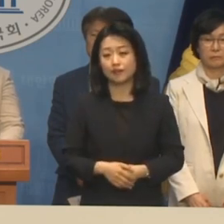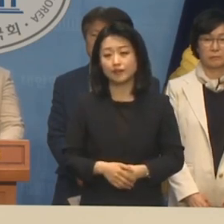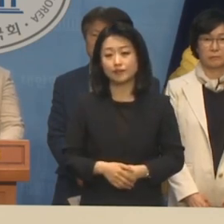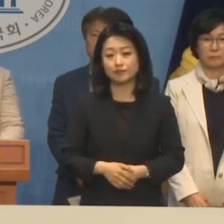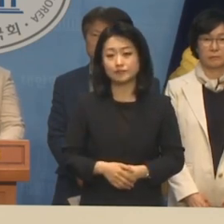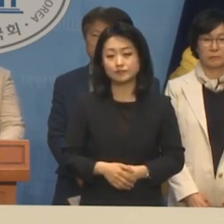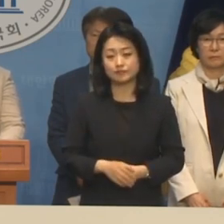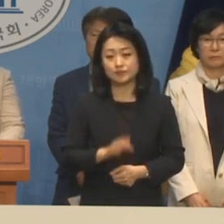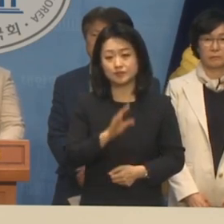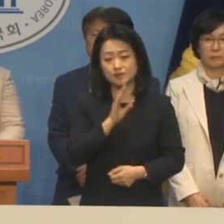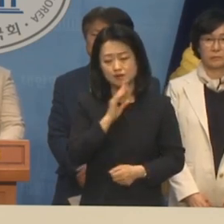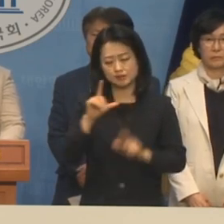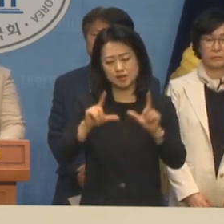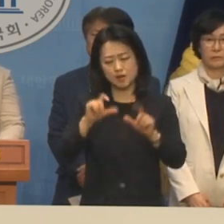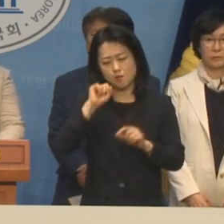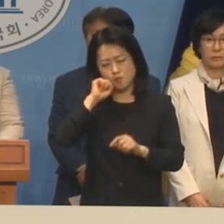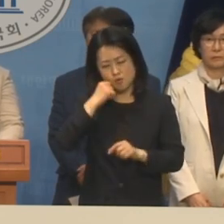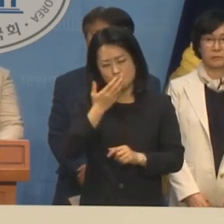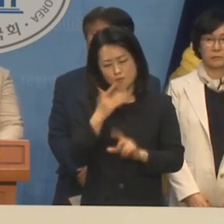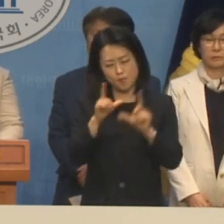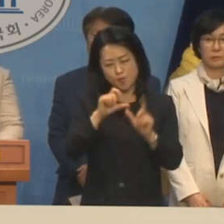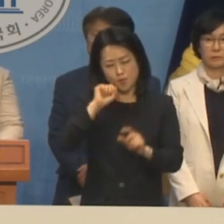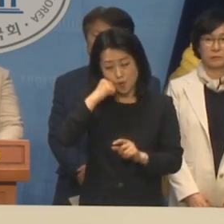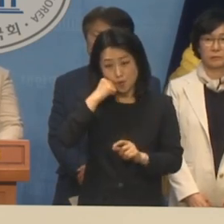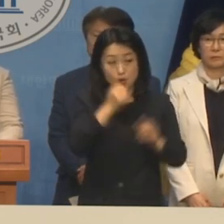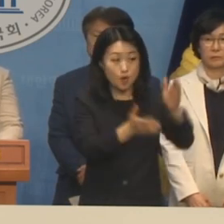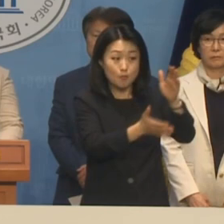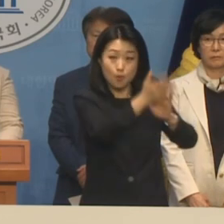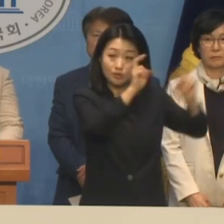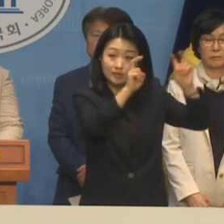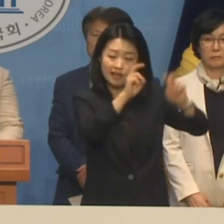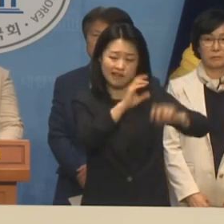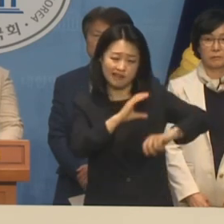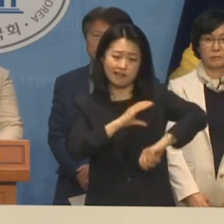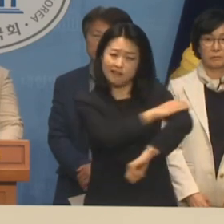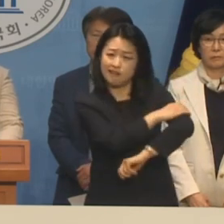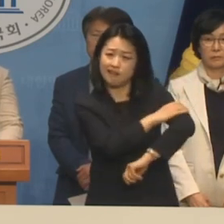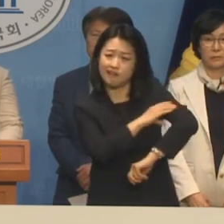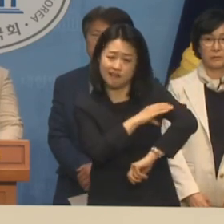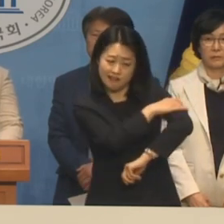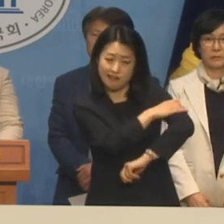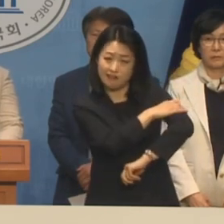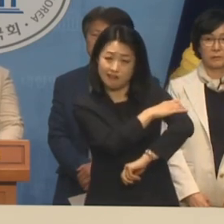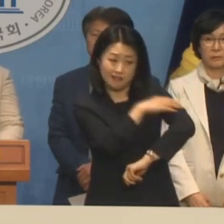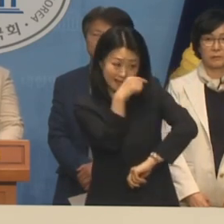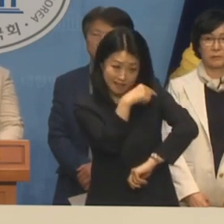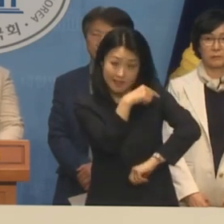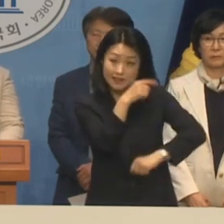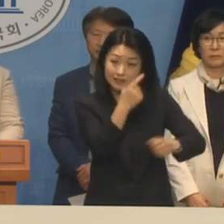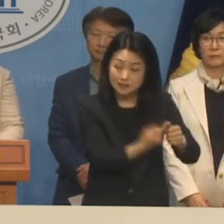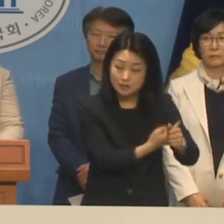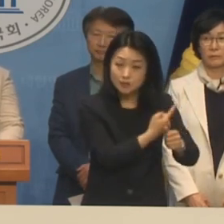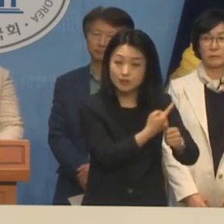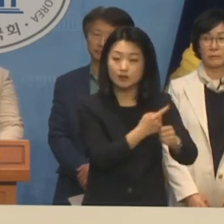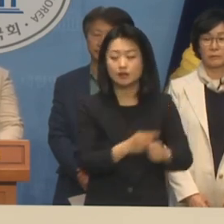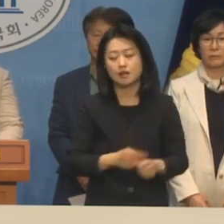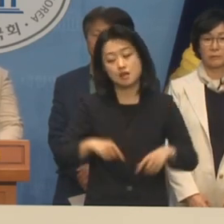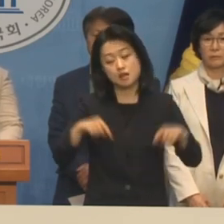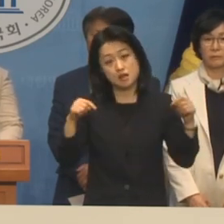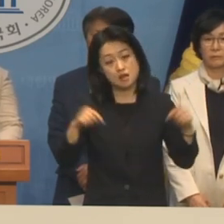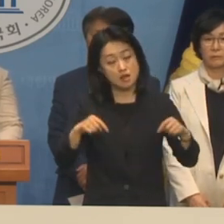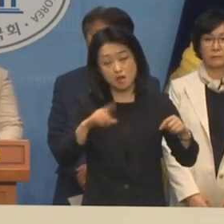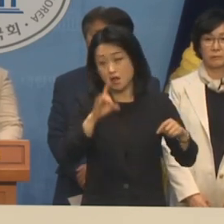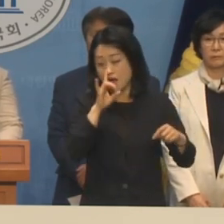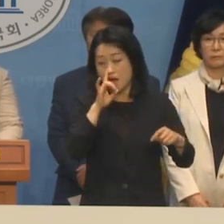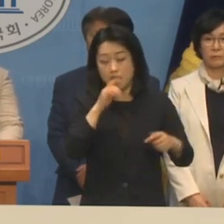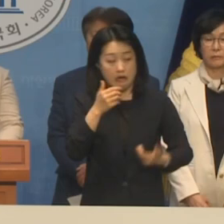이렇게 열악한 현실에 가맹 본사들이 갑질까지 더해져 가맹 분야 분쟁이 끊이지